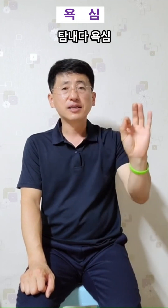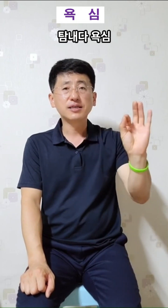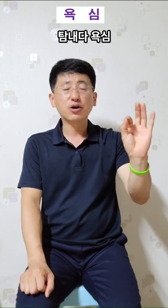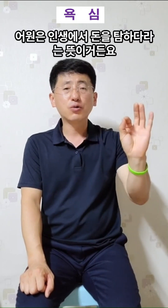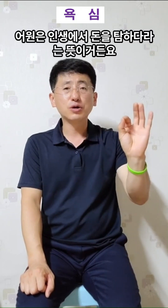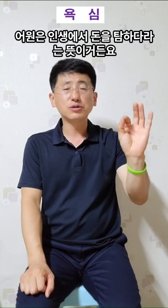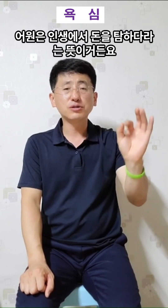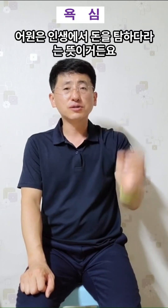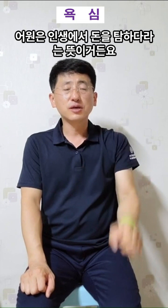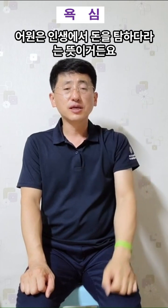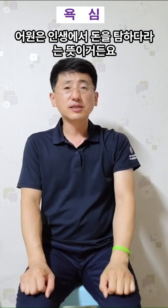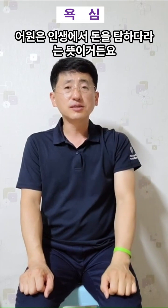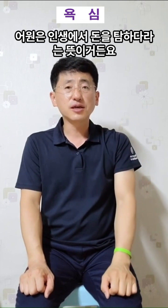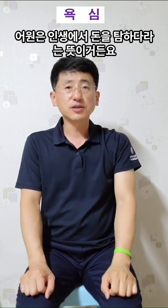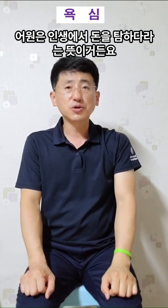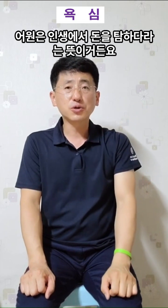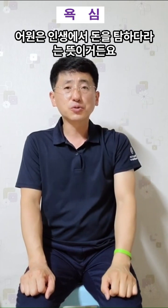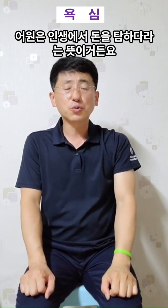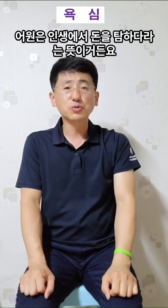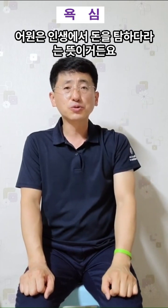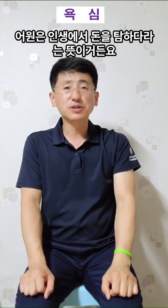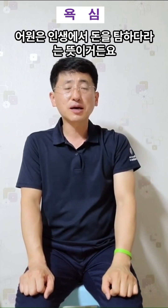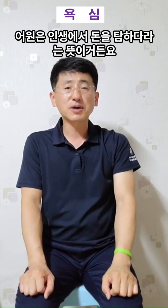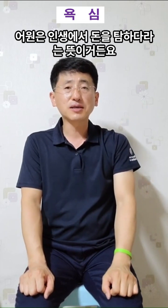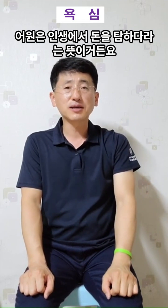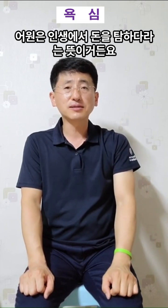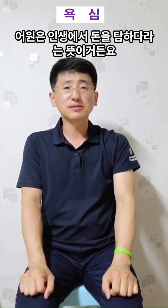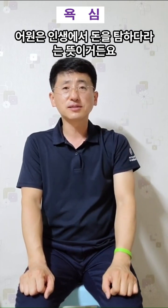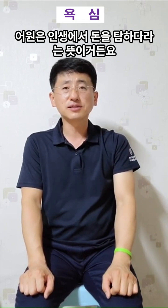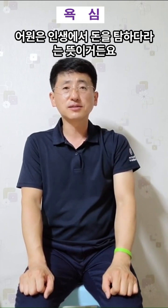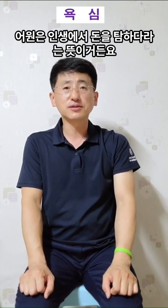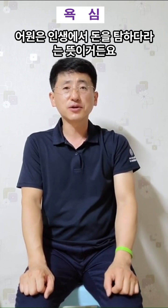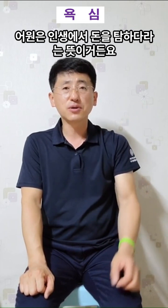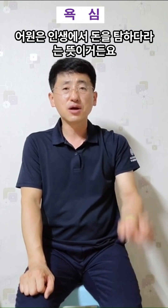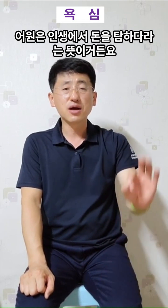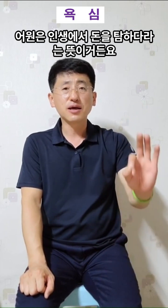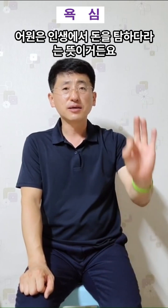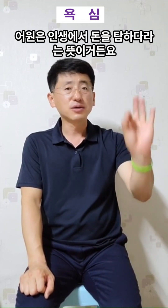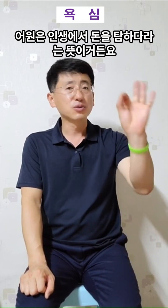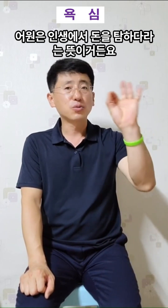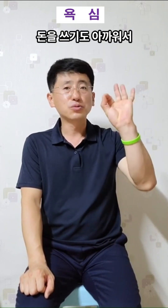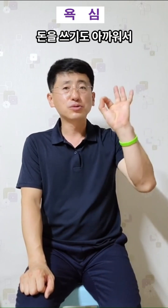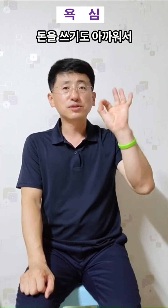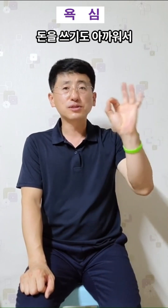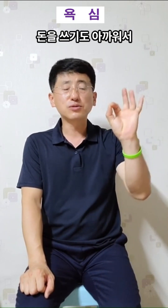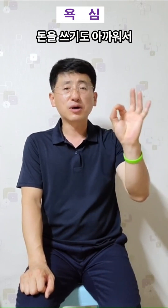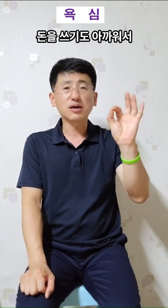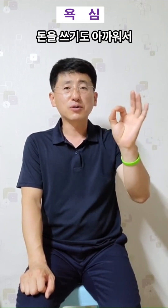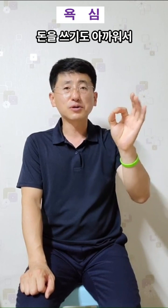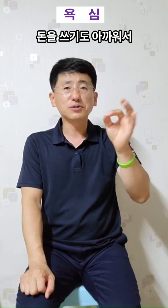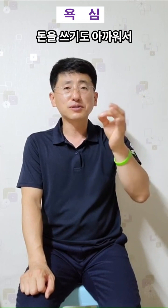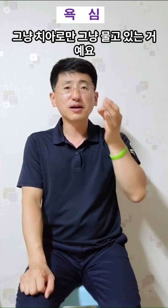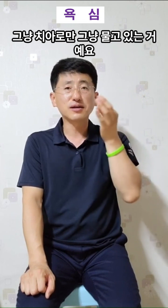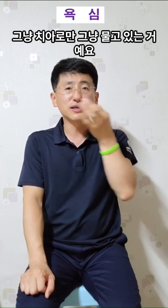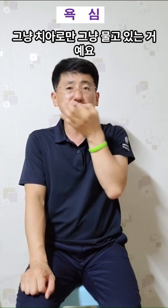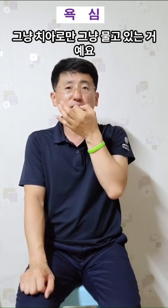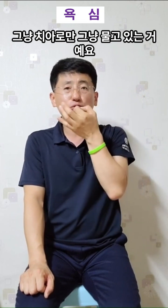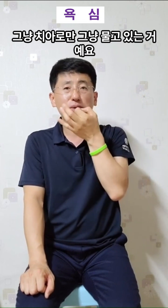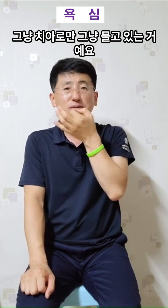이 어원은 인색에서 돈을 탐하다라는 뜻이거든요. 돈을 쓰기도 아까워서 그냥 이로만